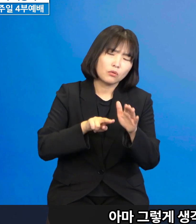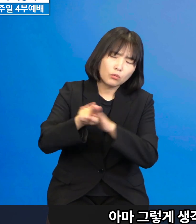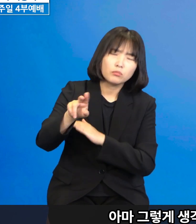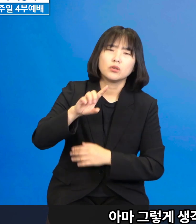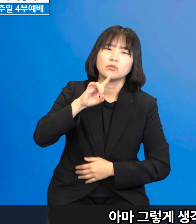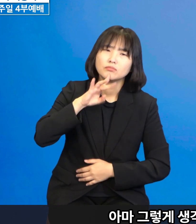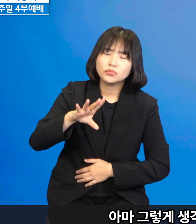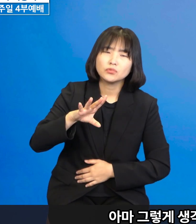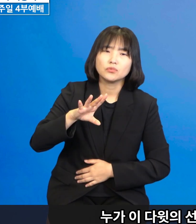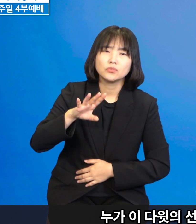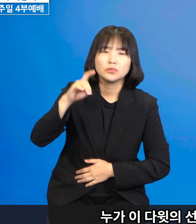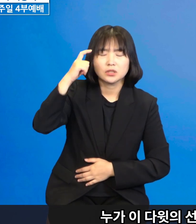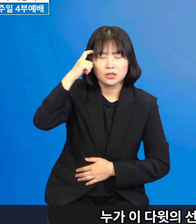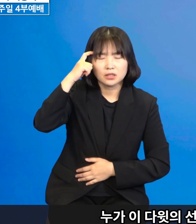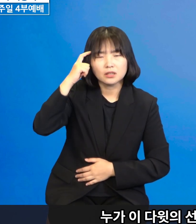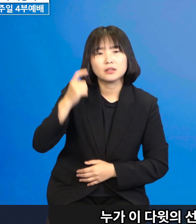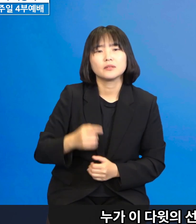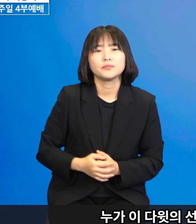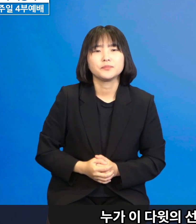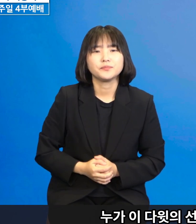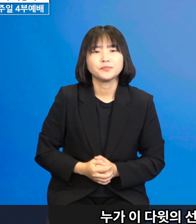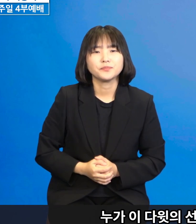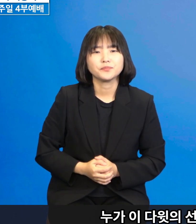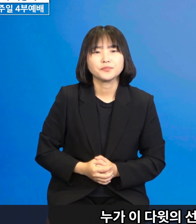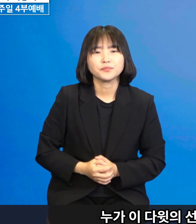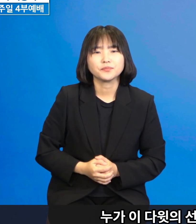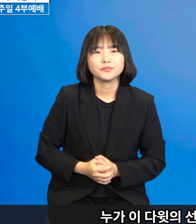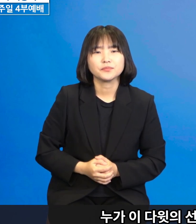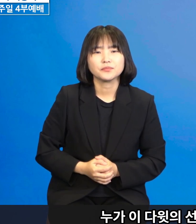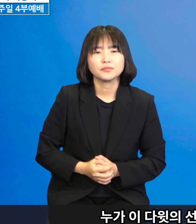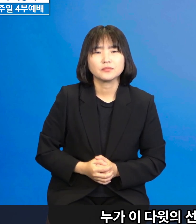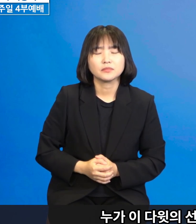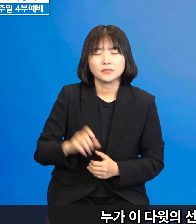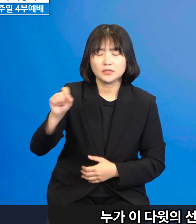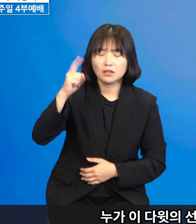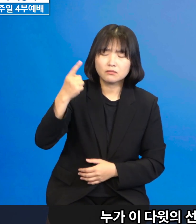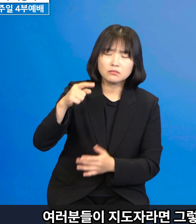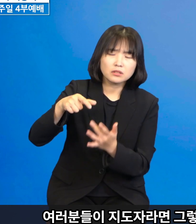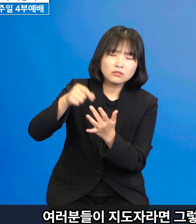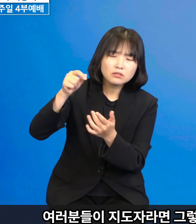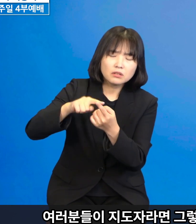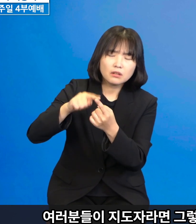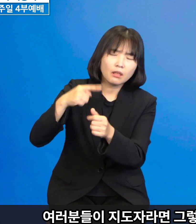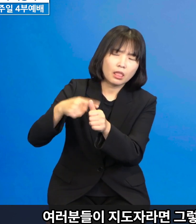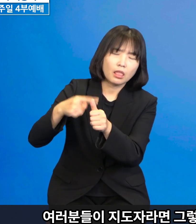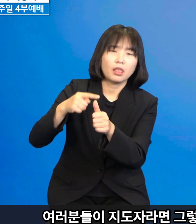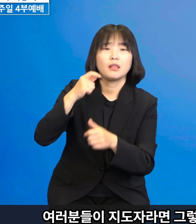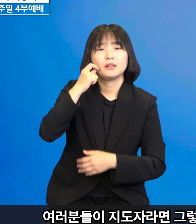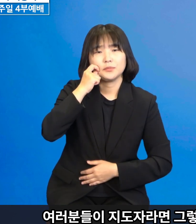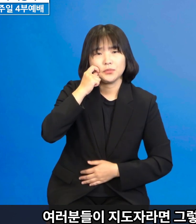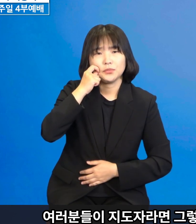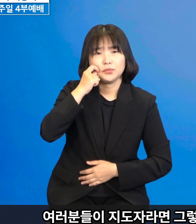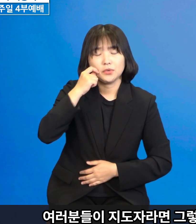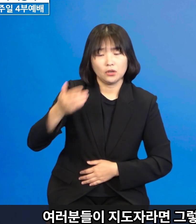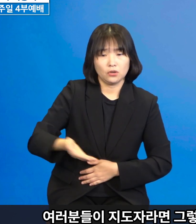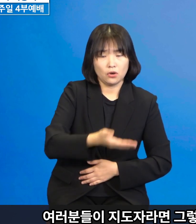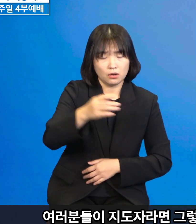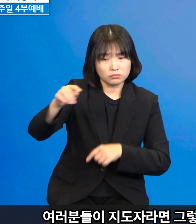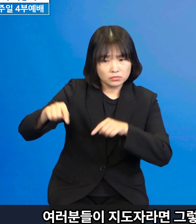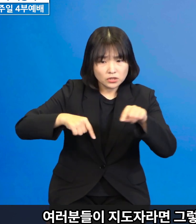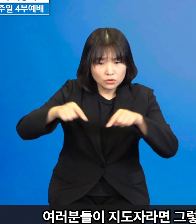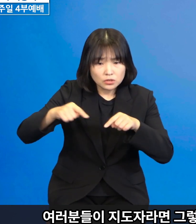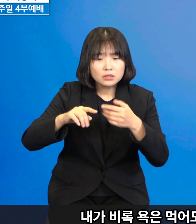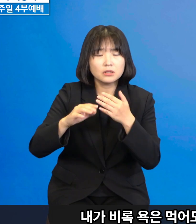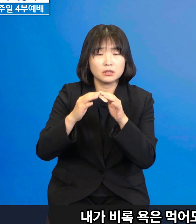생각을 했던 것 같습니다. 누가 이 다윗의 선택을 비난하겠습니까? 여러분들이 지도자라면 그렇게라도 살리고